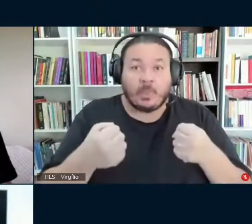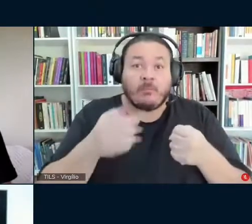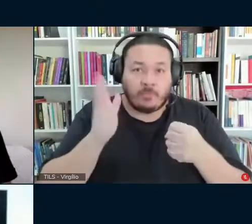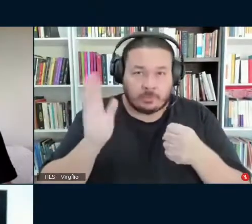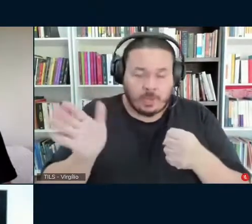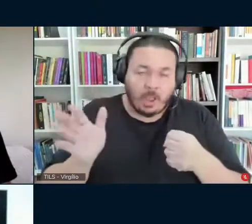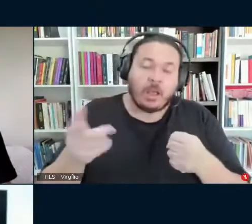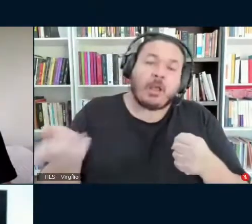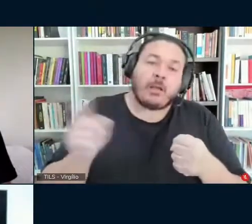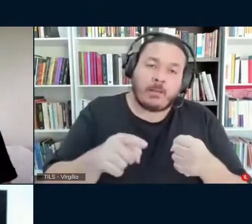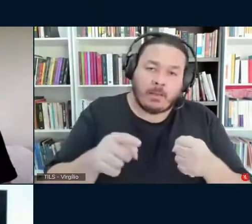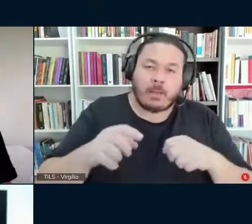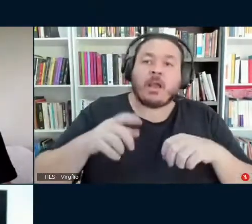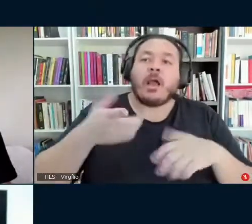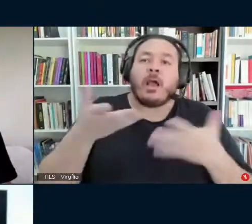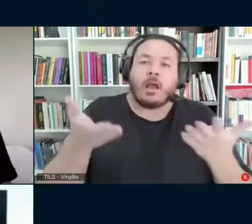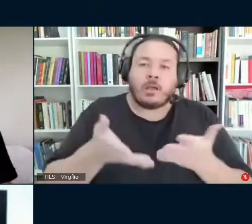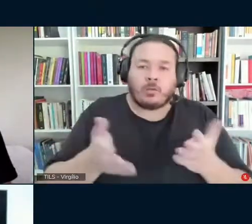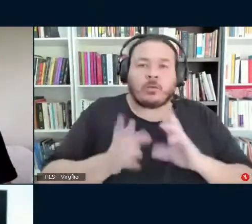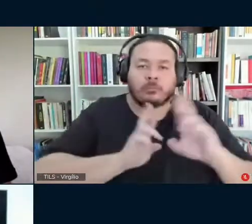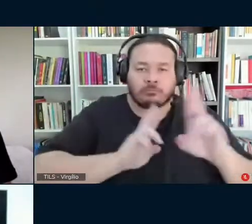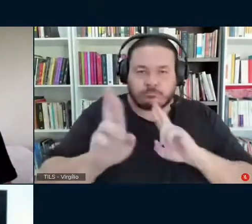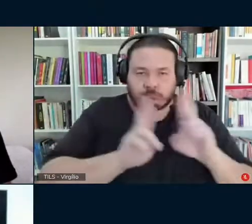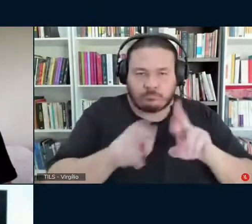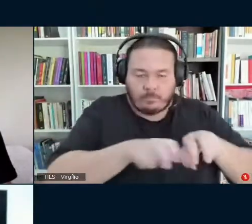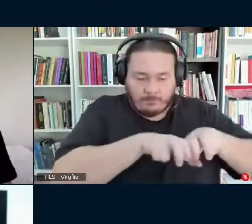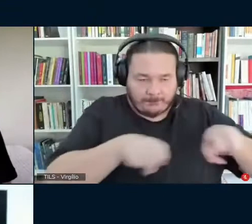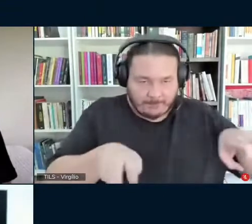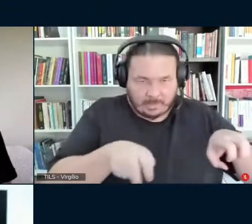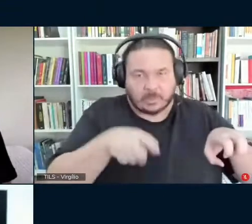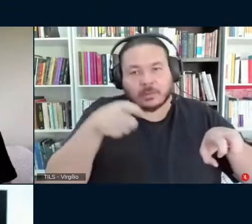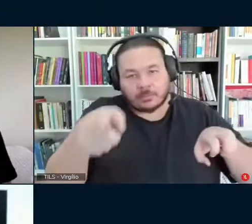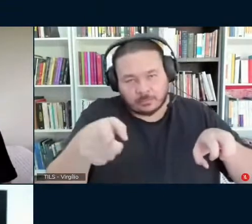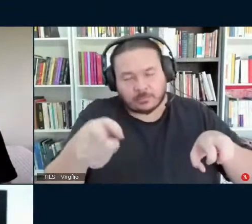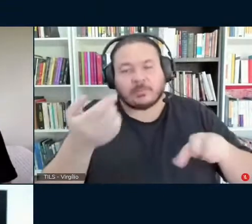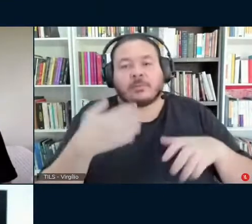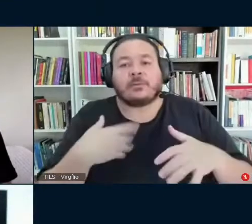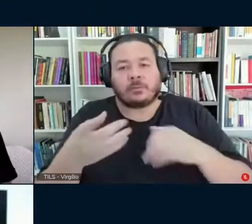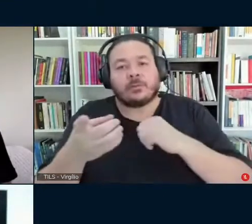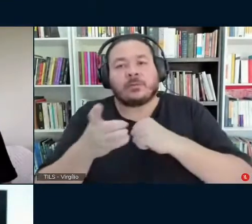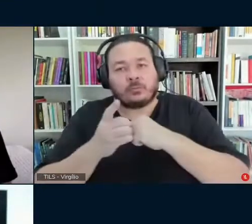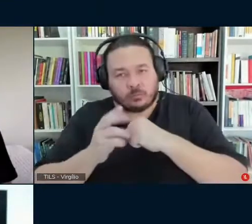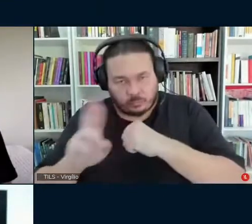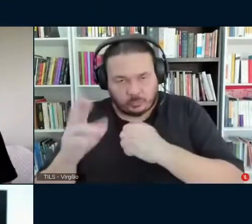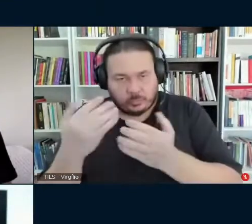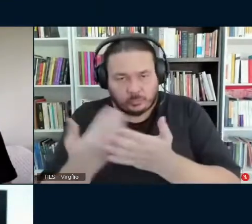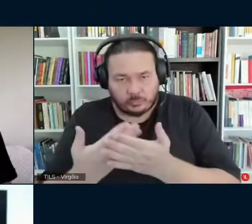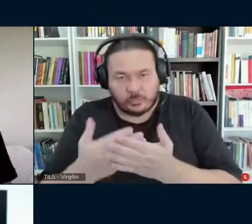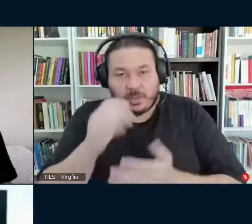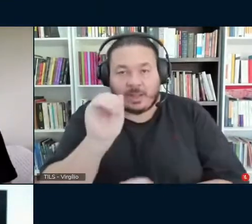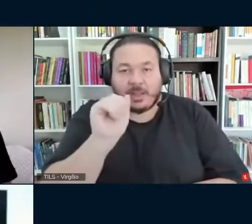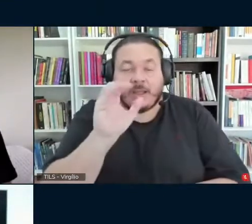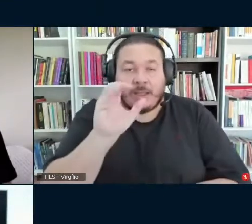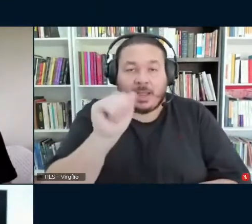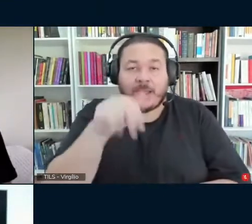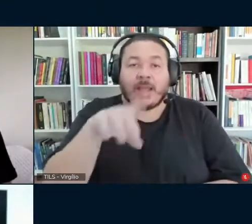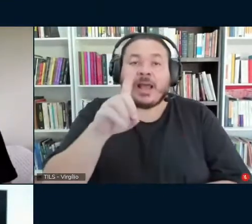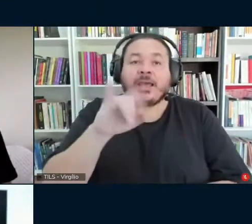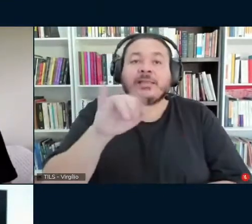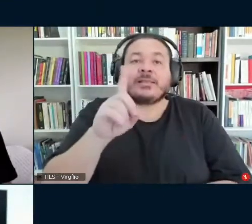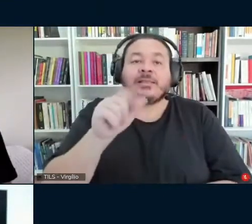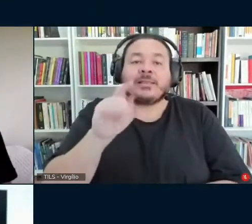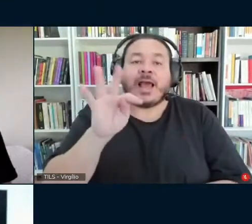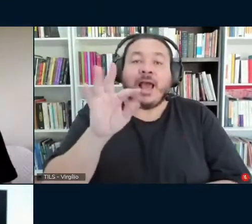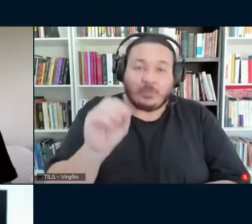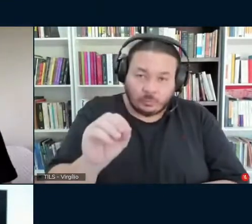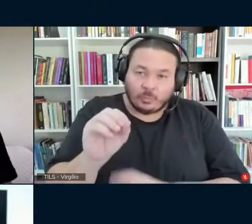entre a banca e o candidato. E o doutorando, vou falar candidato, não é porque não está se candidatando, está se